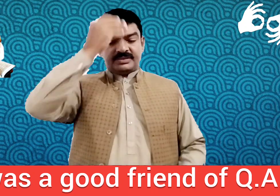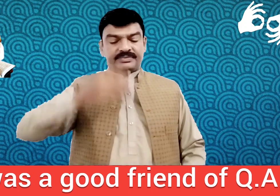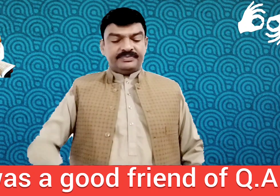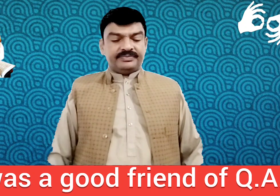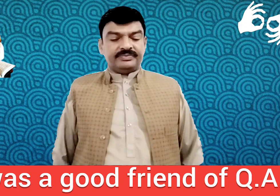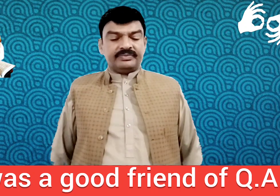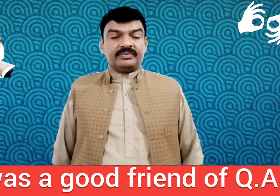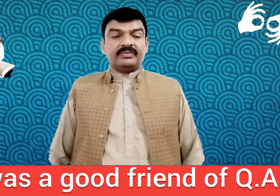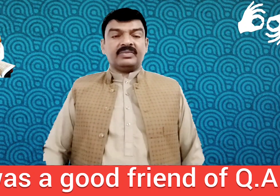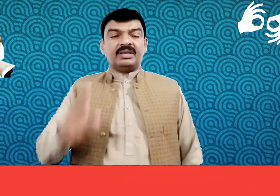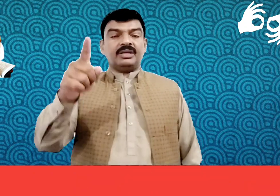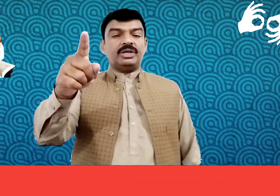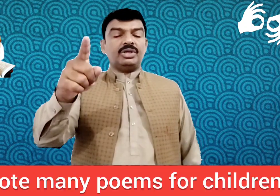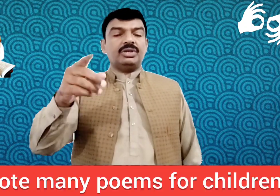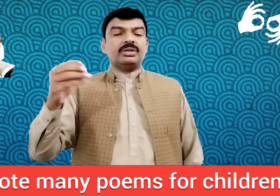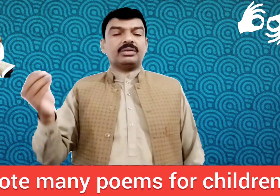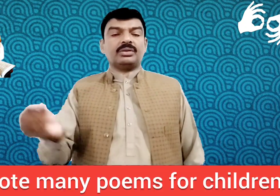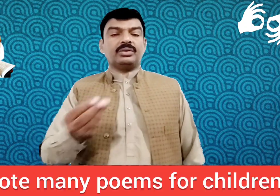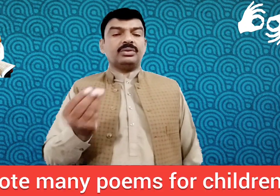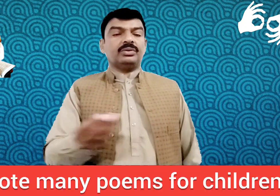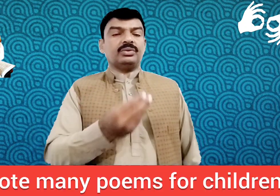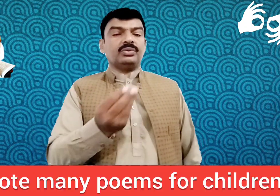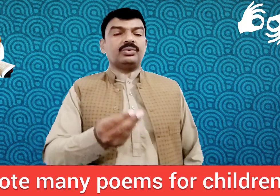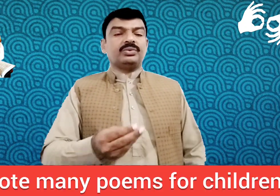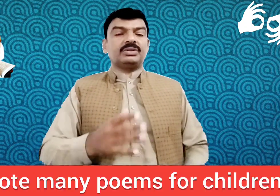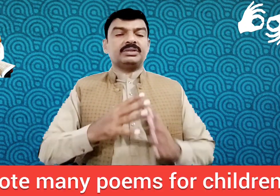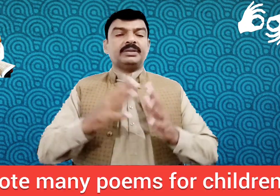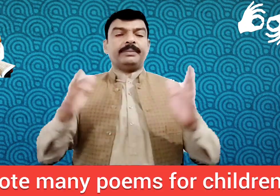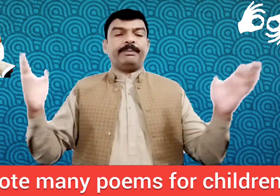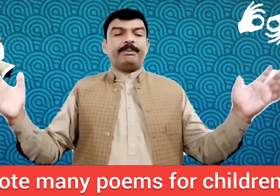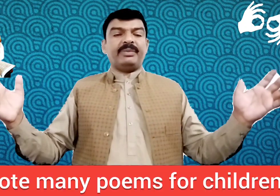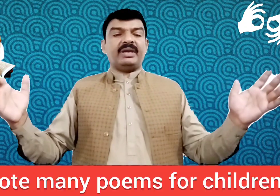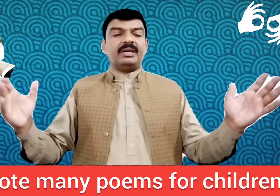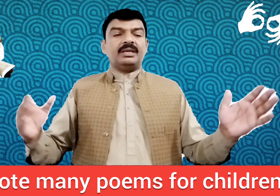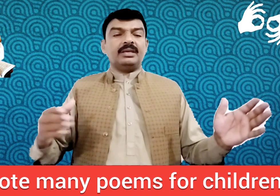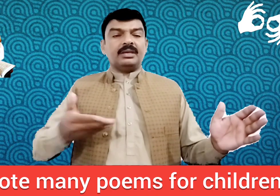AZAM. He wrote many